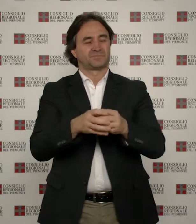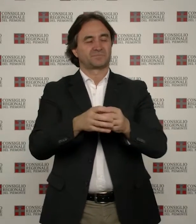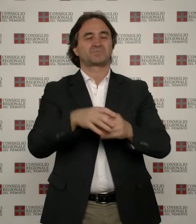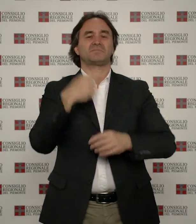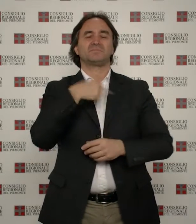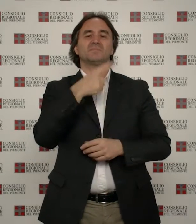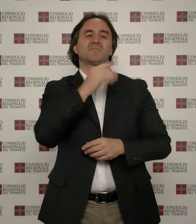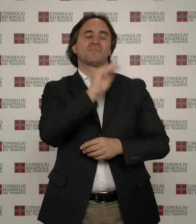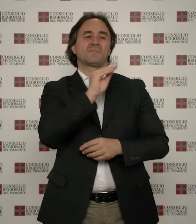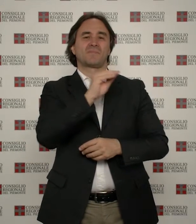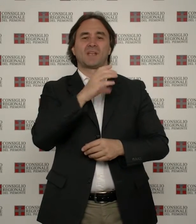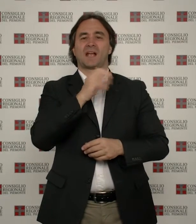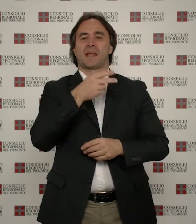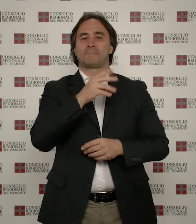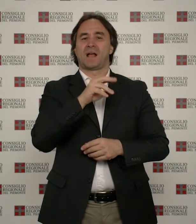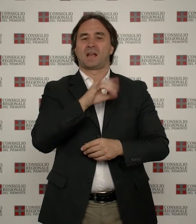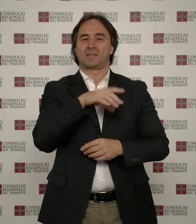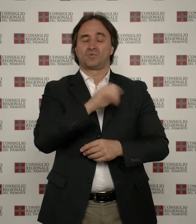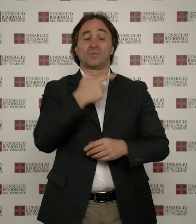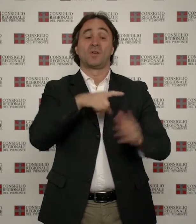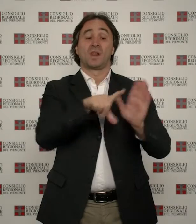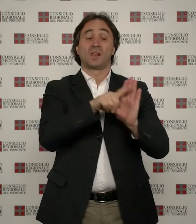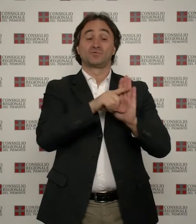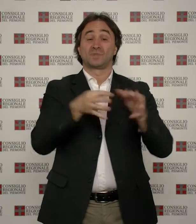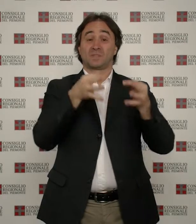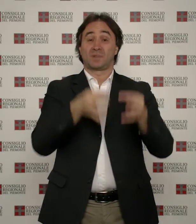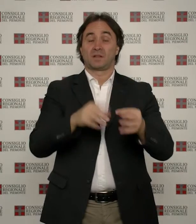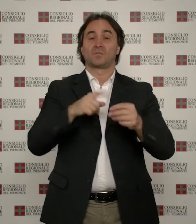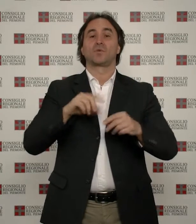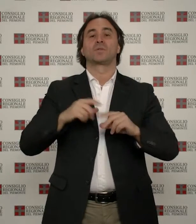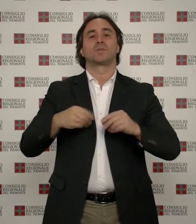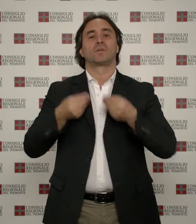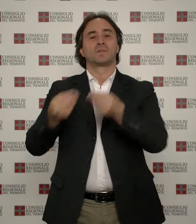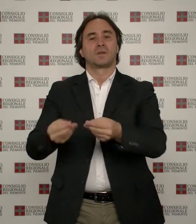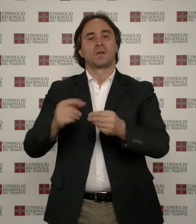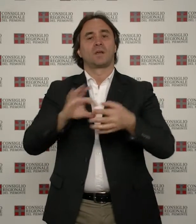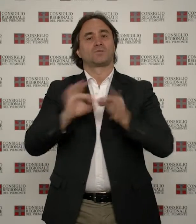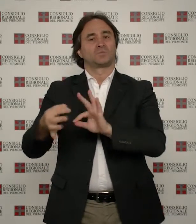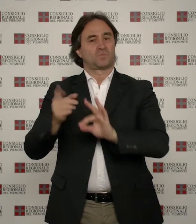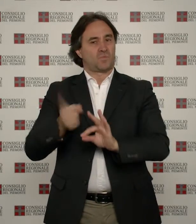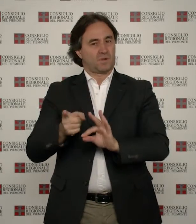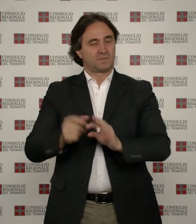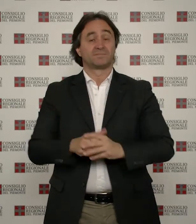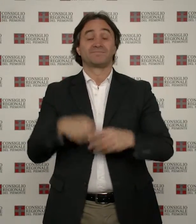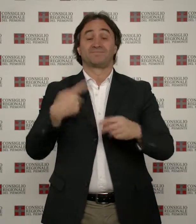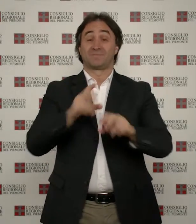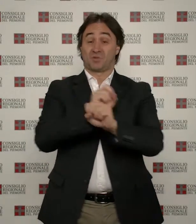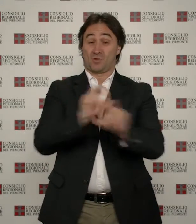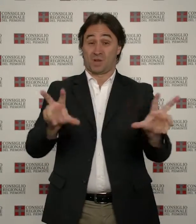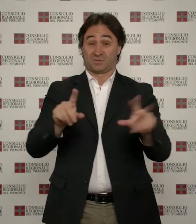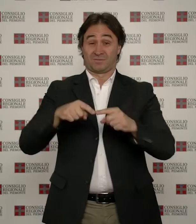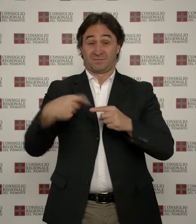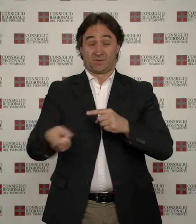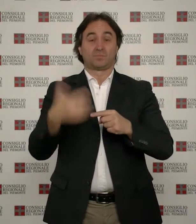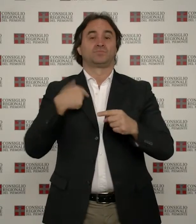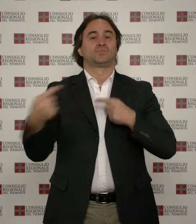ha poi svolto una comunicazione sulle ricadute della legge di stabilità sugli enti locali. Al termine della comunicazione si è aperto un ampio